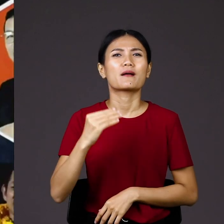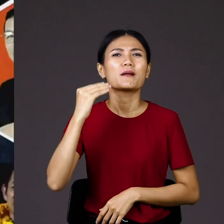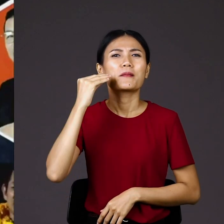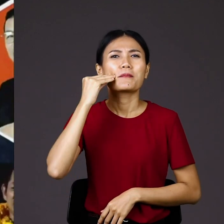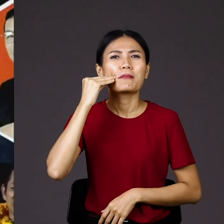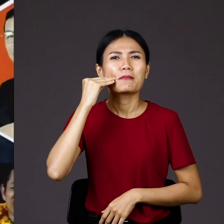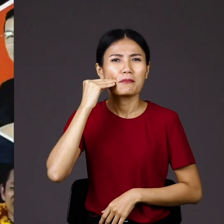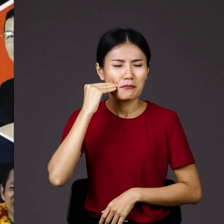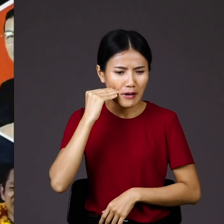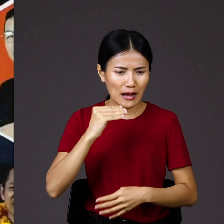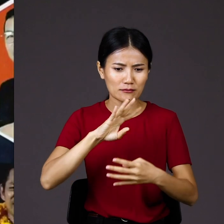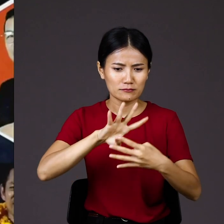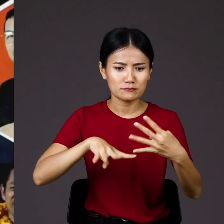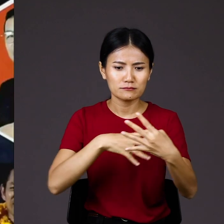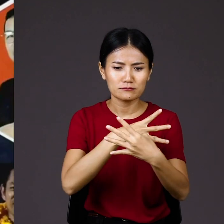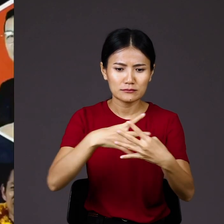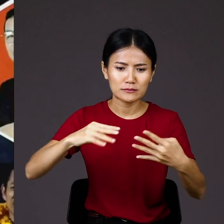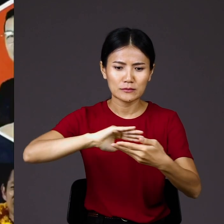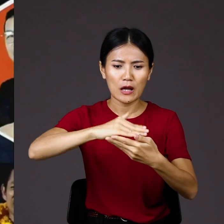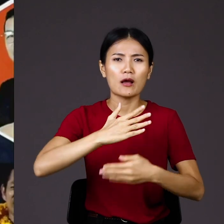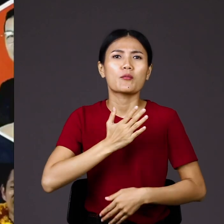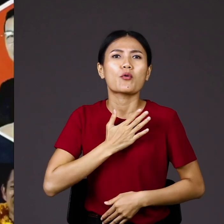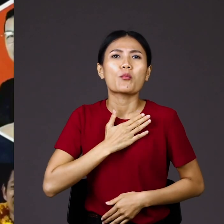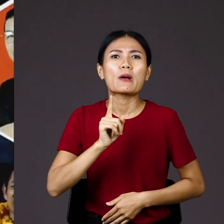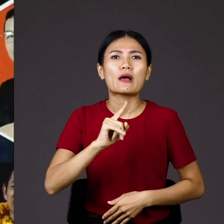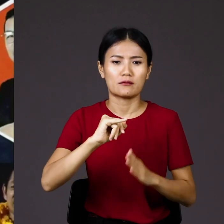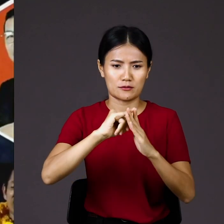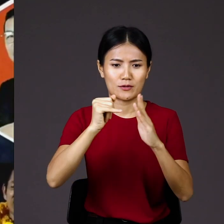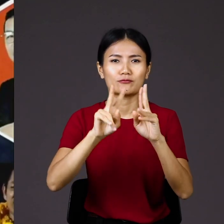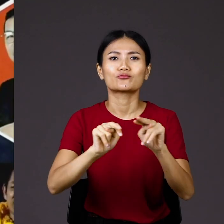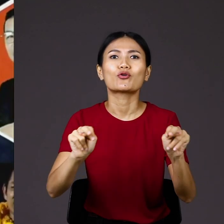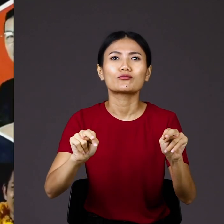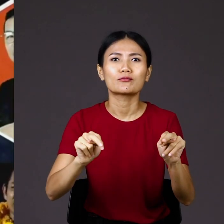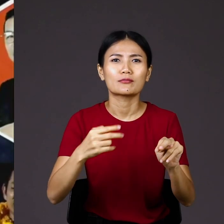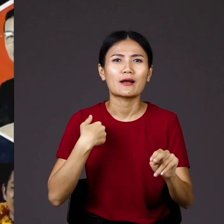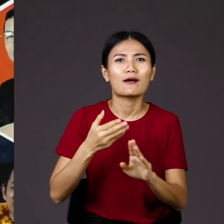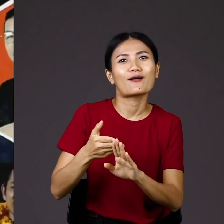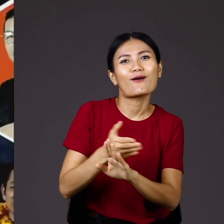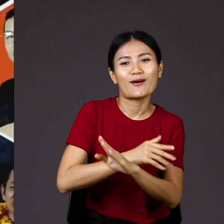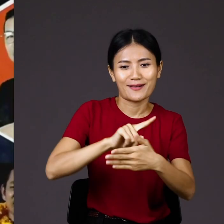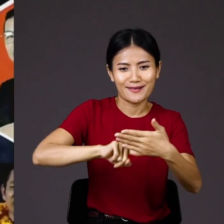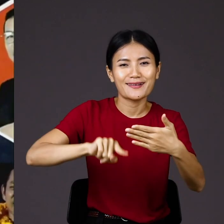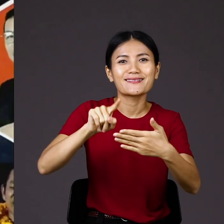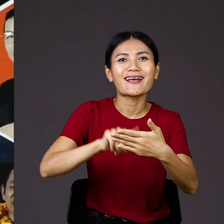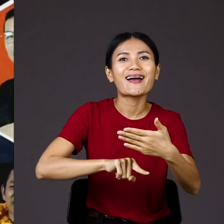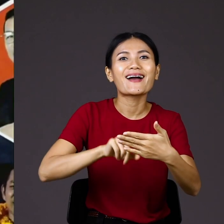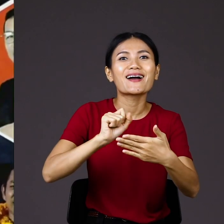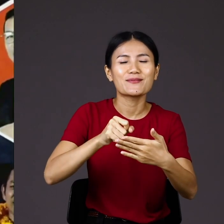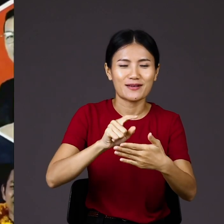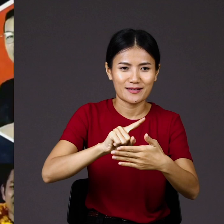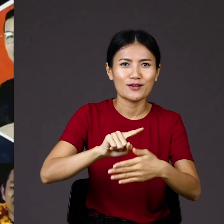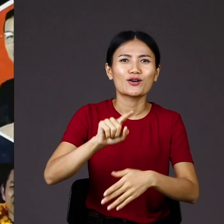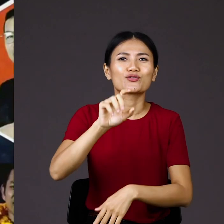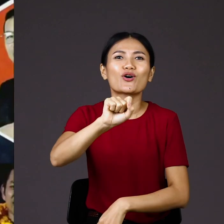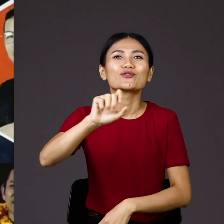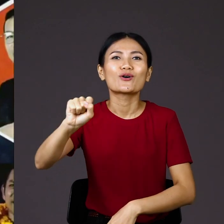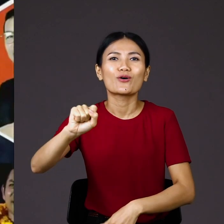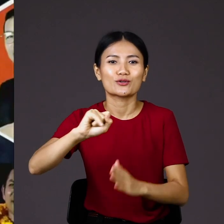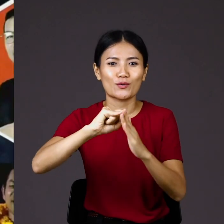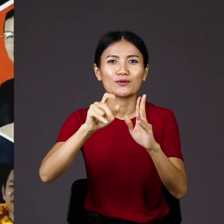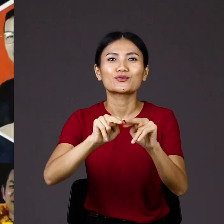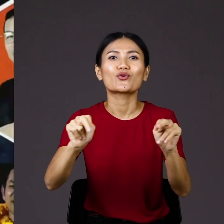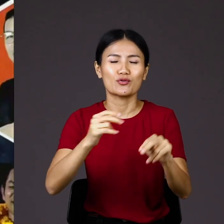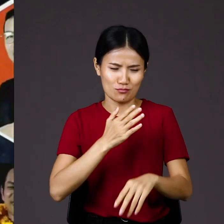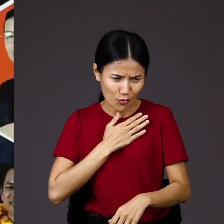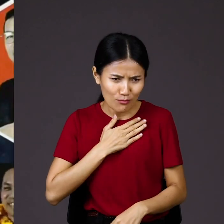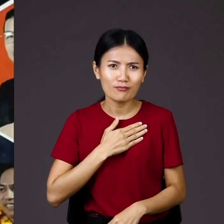มอยู่ที่นี่ครั้งที่แล้วผมก็เป็นหนึ่งในคะแนน 160,000 กว่าที่เลือกส.ส.ที่นนทบุรี